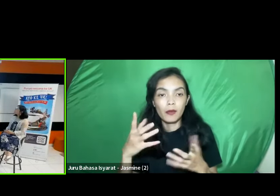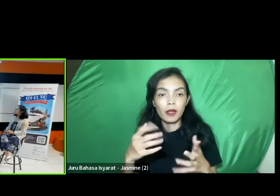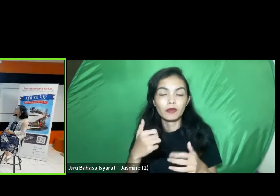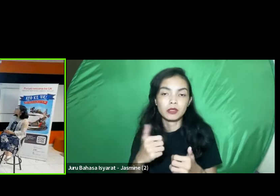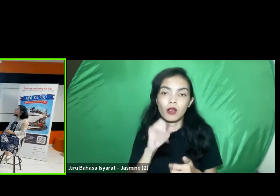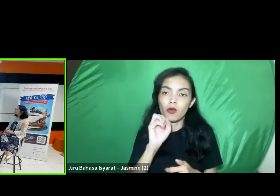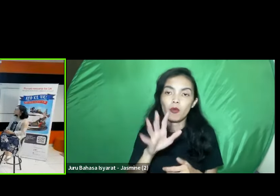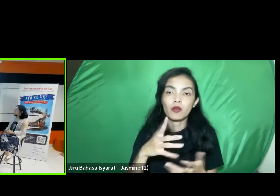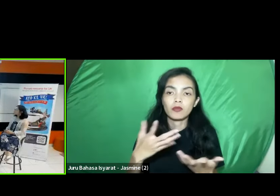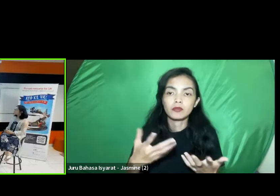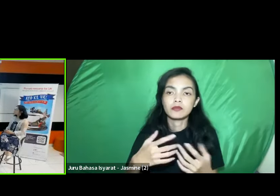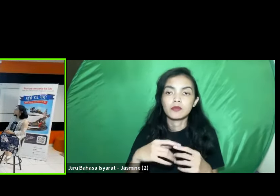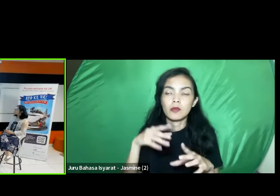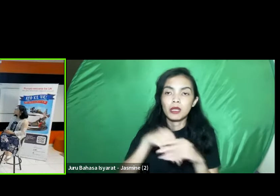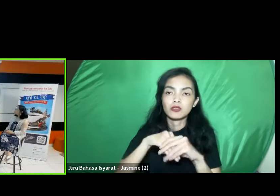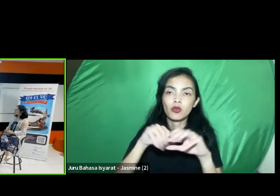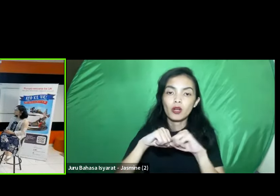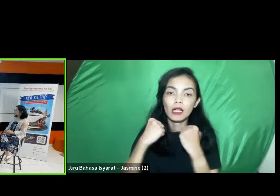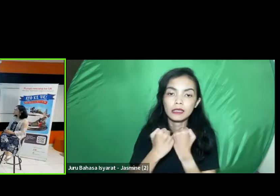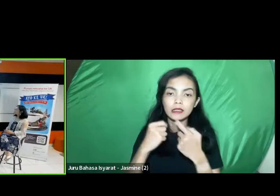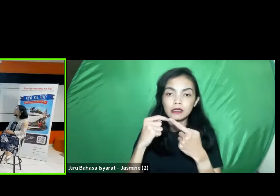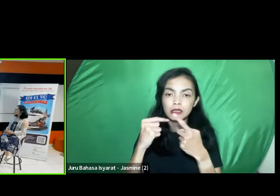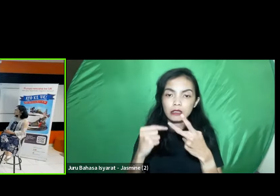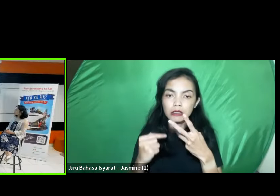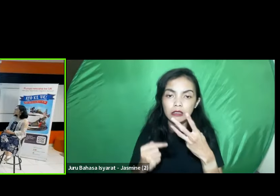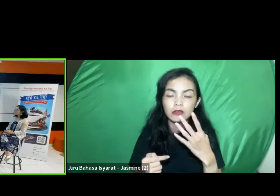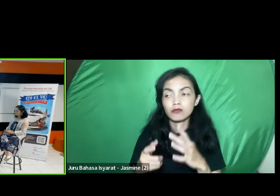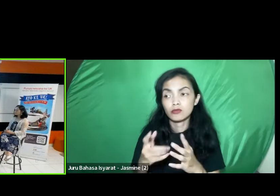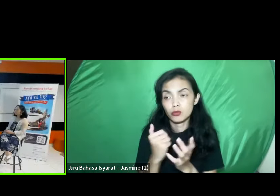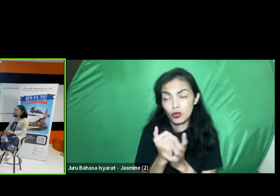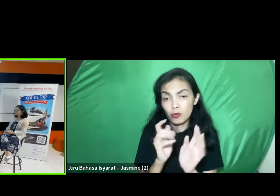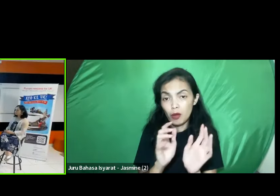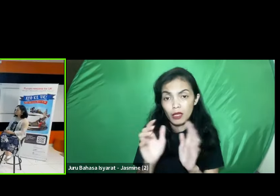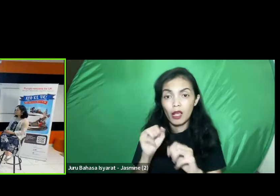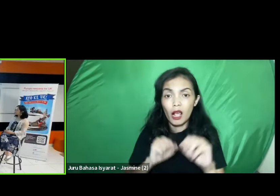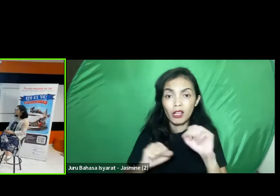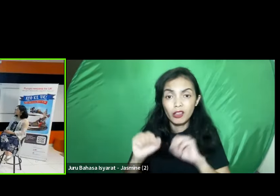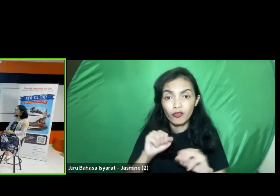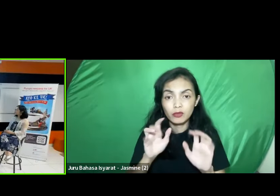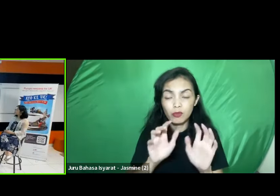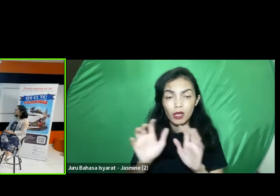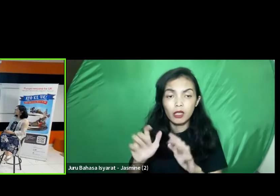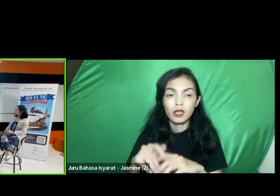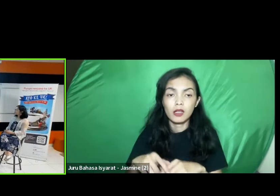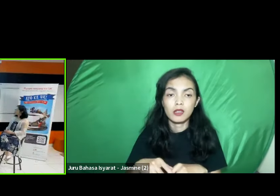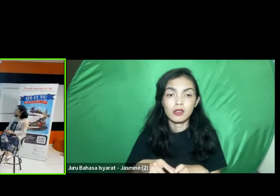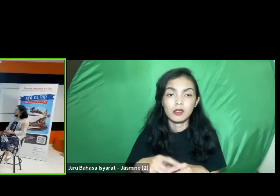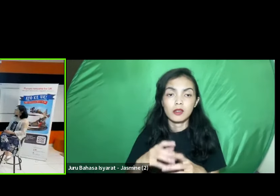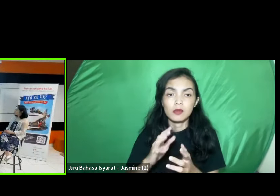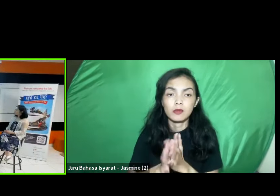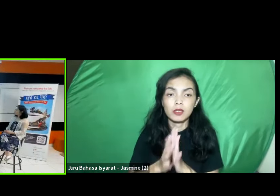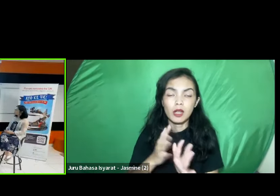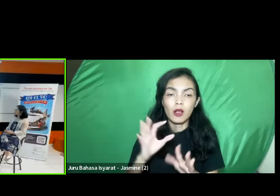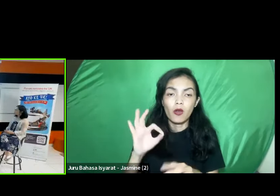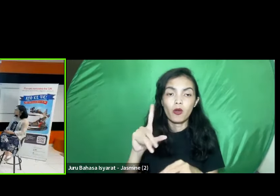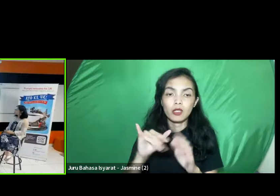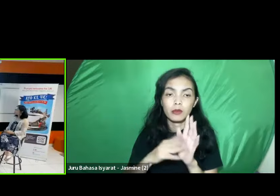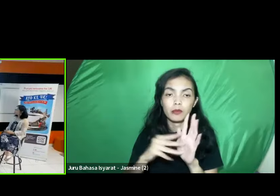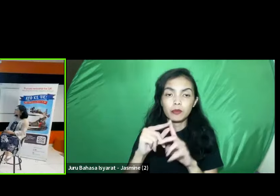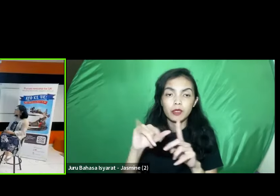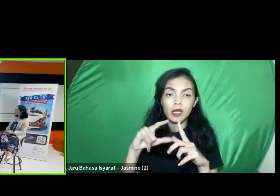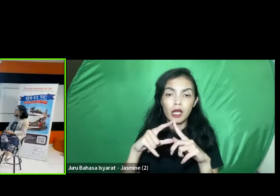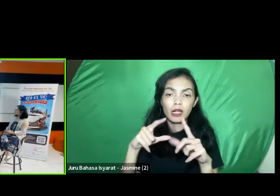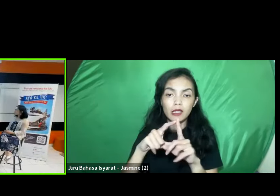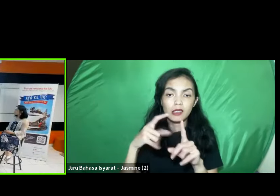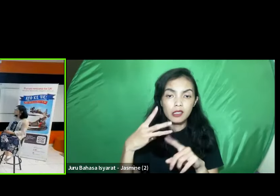pernah ikut organisasi abcd ya banyak juga yang jadi aktivis kan banyak juga ikut organisasi Saya pernah dapat Olimpiade apa ikut Olimpiade ini